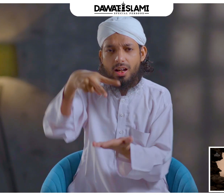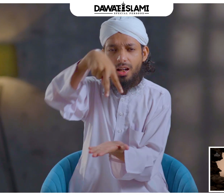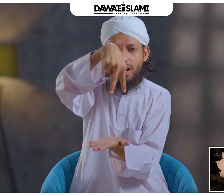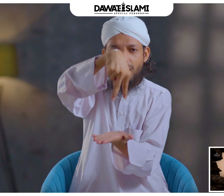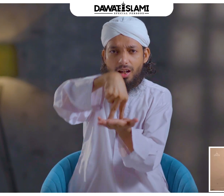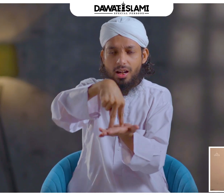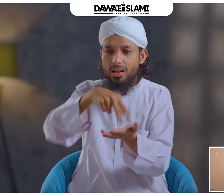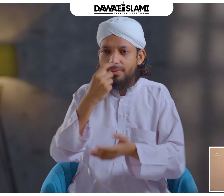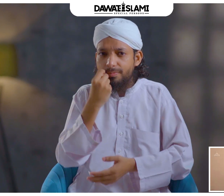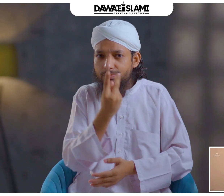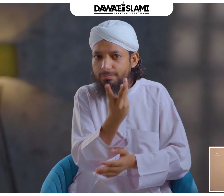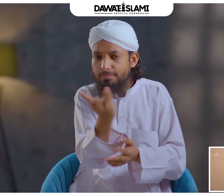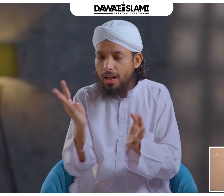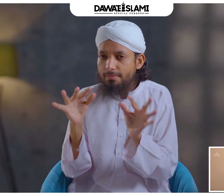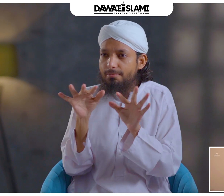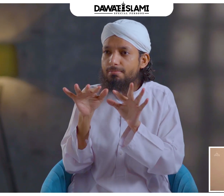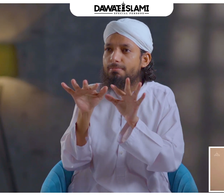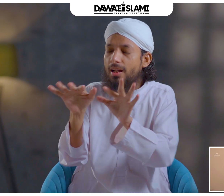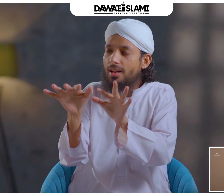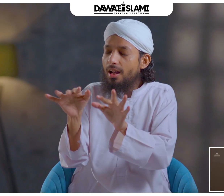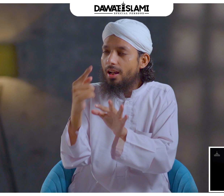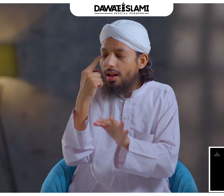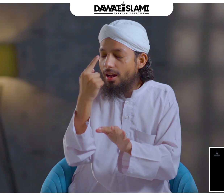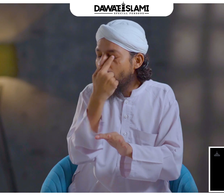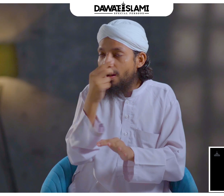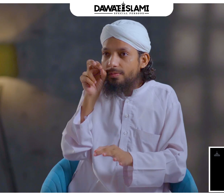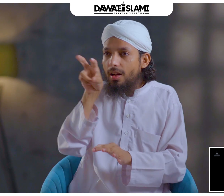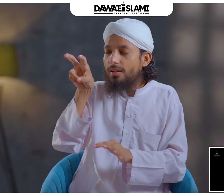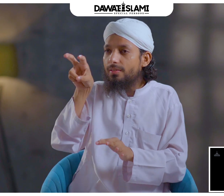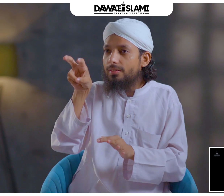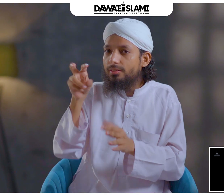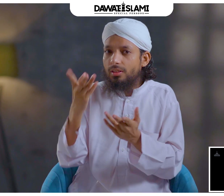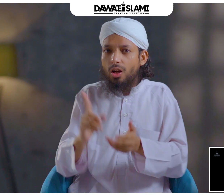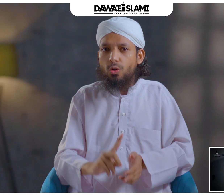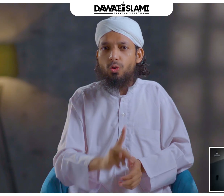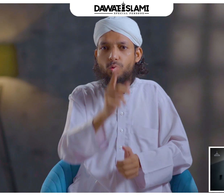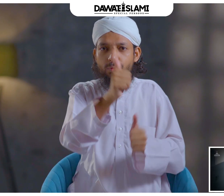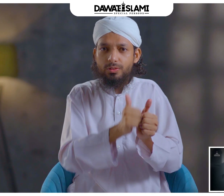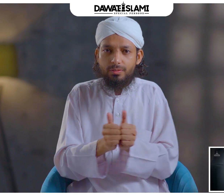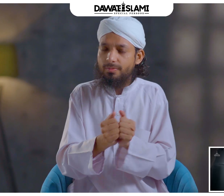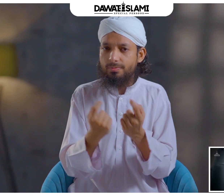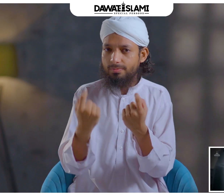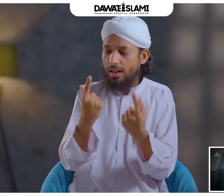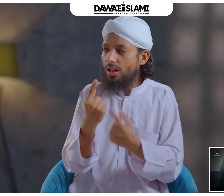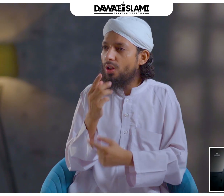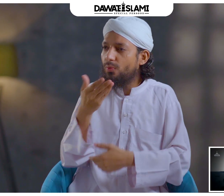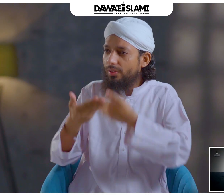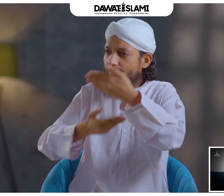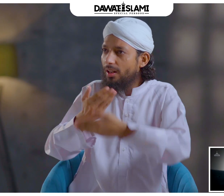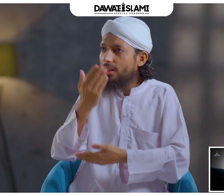تو پسینے میں شرابور مجرم نوجوان کھڑا تھا۔ تماشائیوں کی آنکھیں حیرت سے پھٹی کی پھٹی